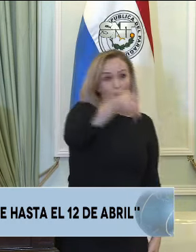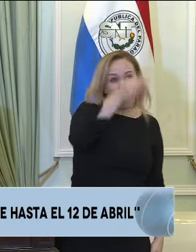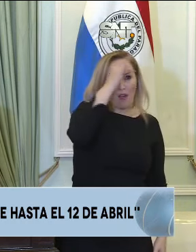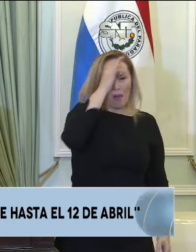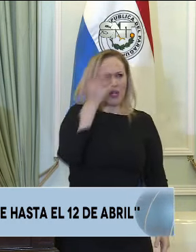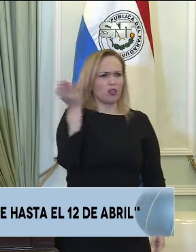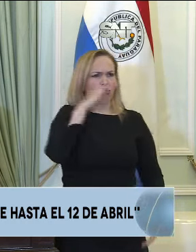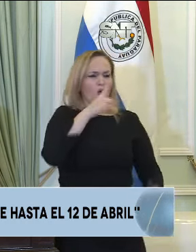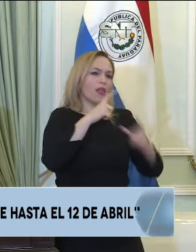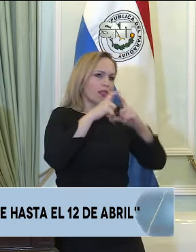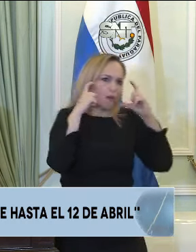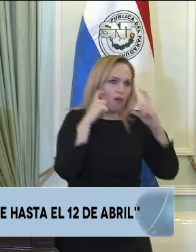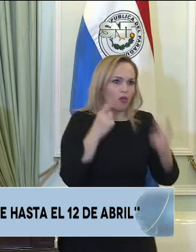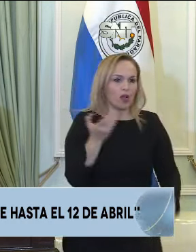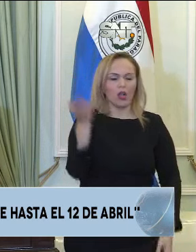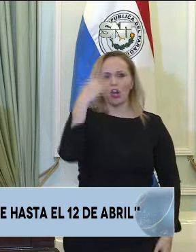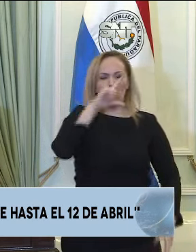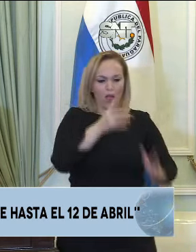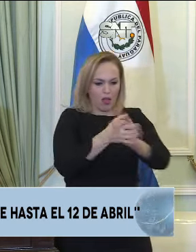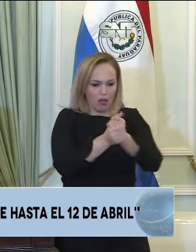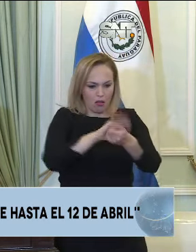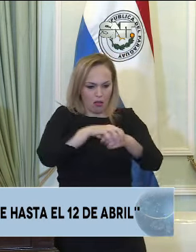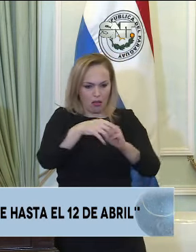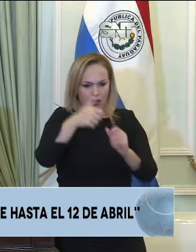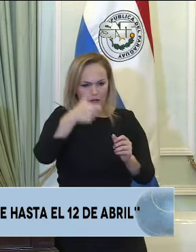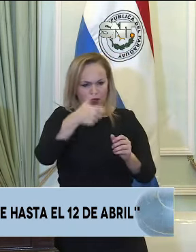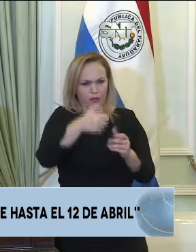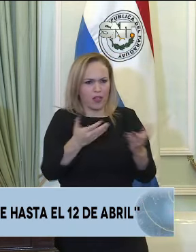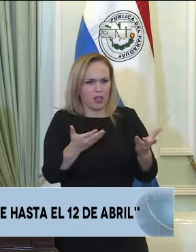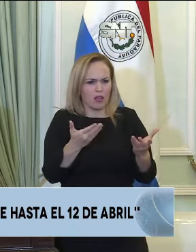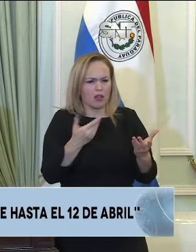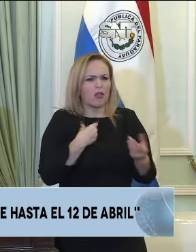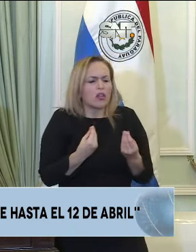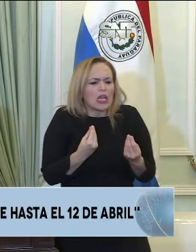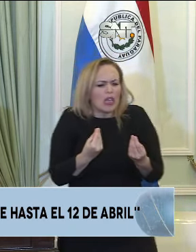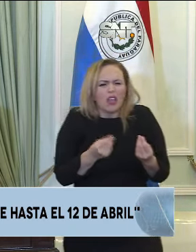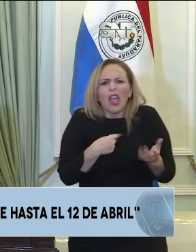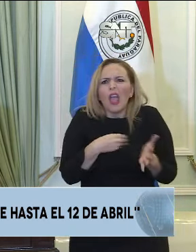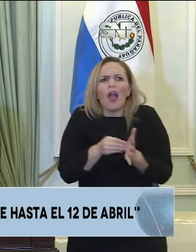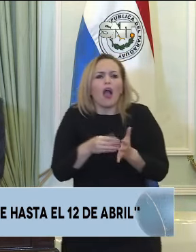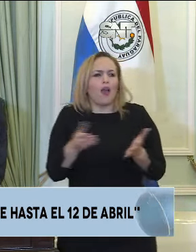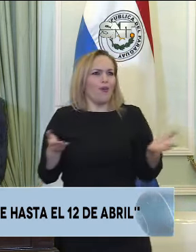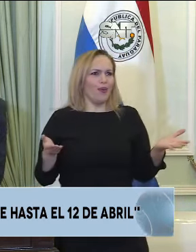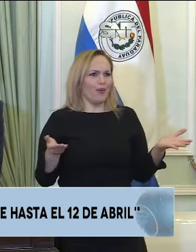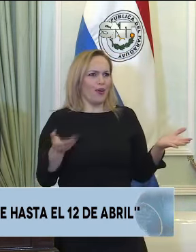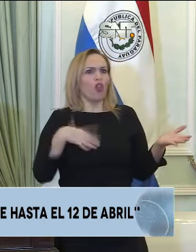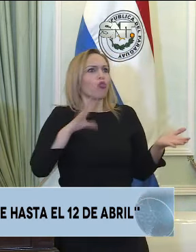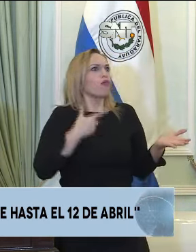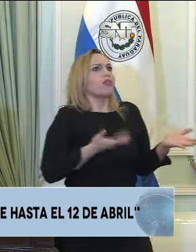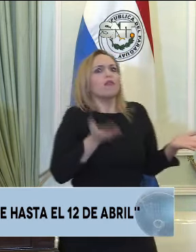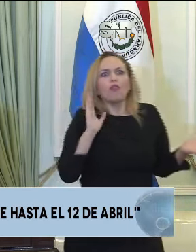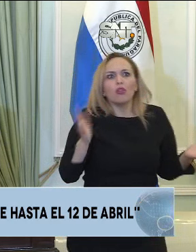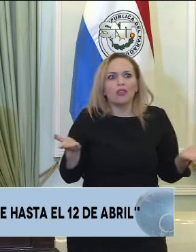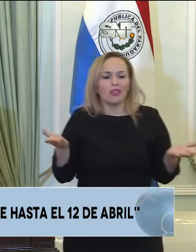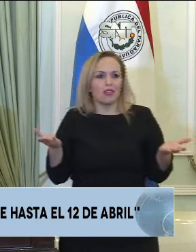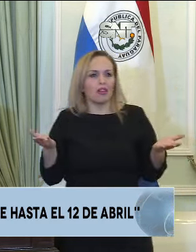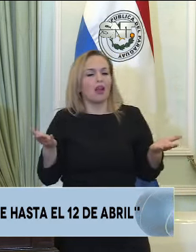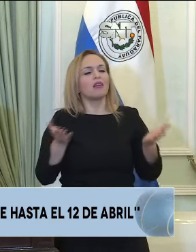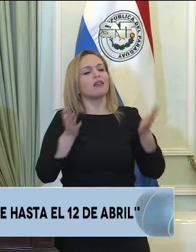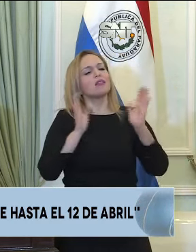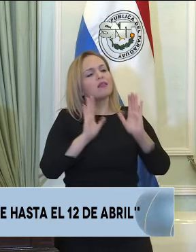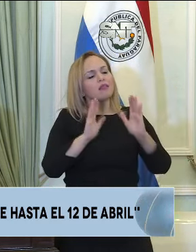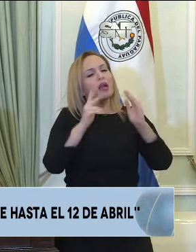tapabocas, encuentra alcohol en gel? ¿Dónde puede acudir en el caso de deba aislarse y ir a tomar estas medidas? Bueno, las personas deben